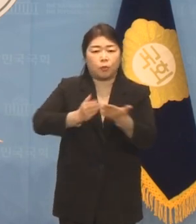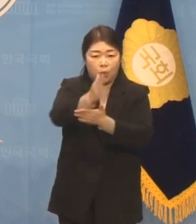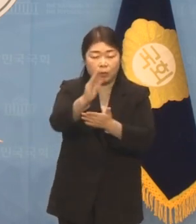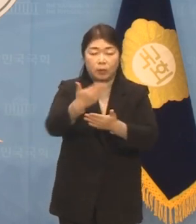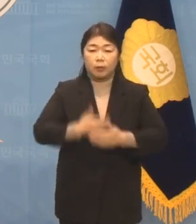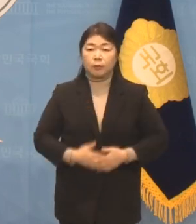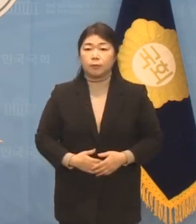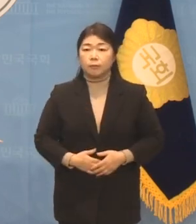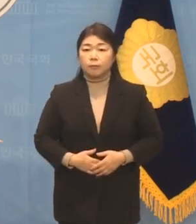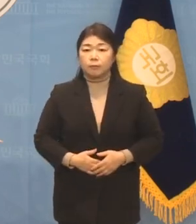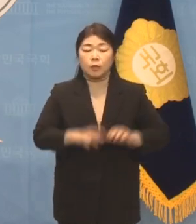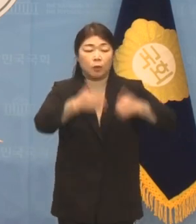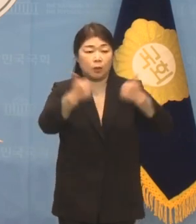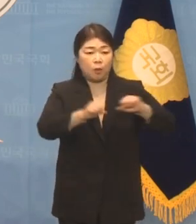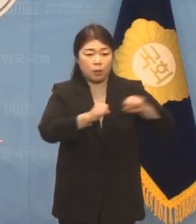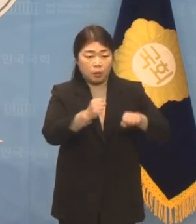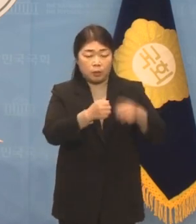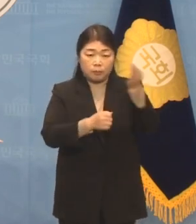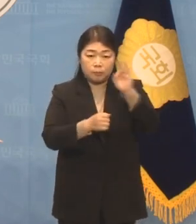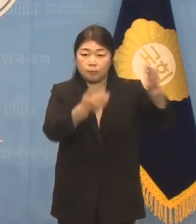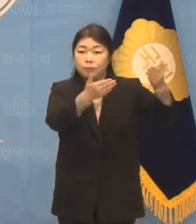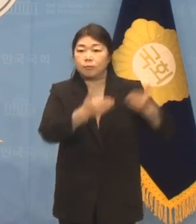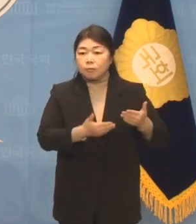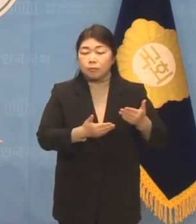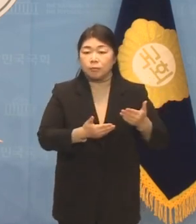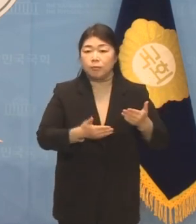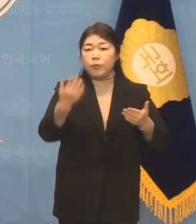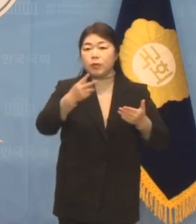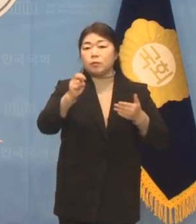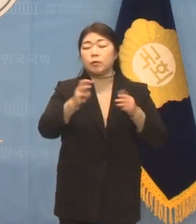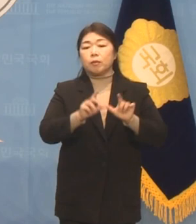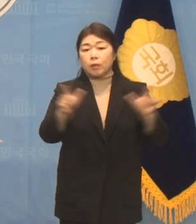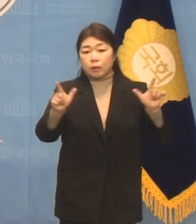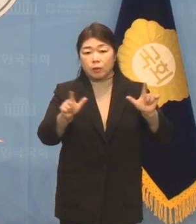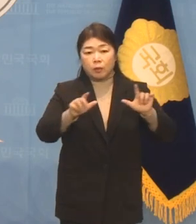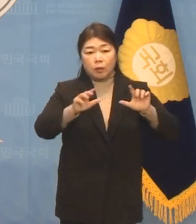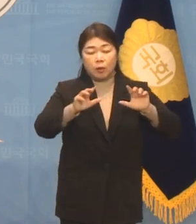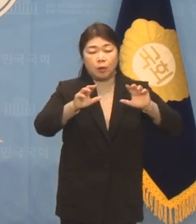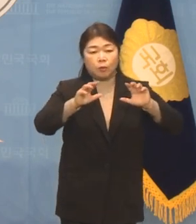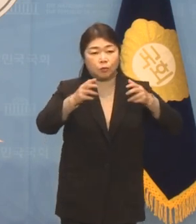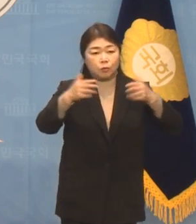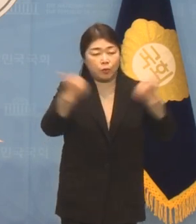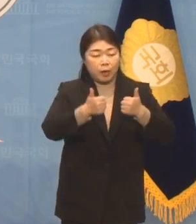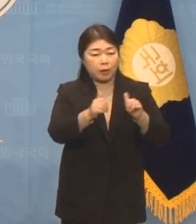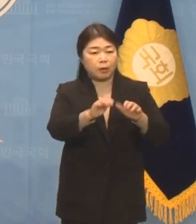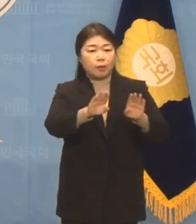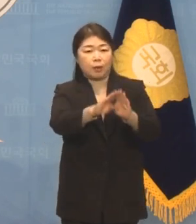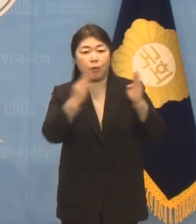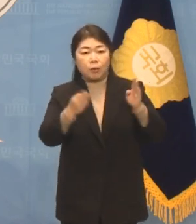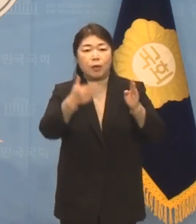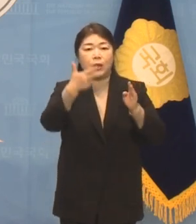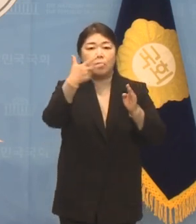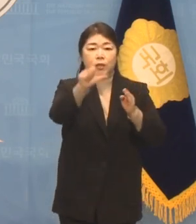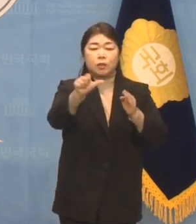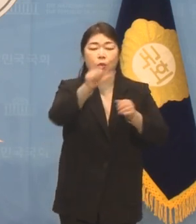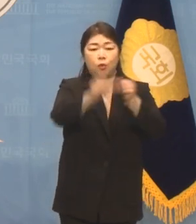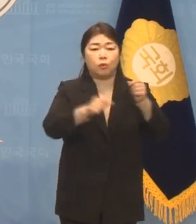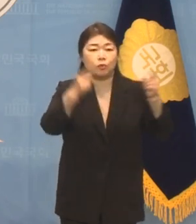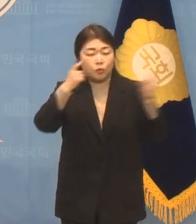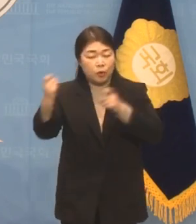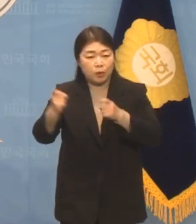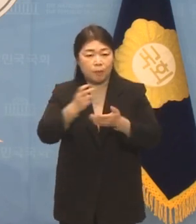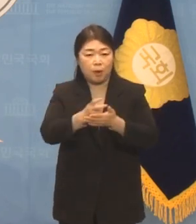인정받아 2023년에 국회개원 75주년 기념 대한민국 국회 의정대상